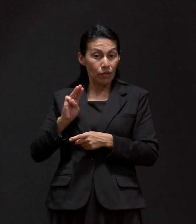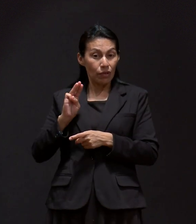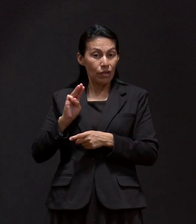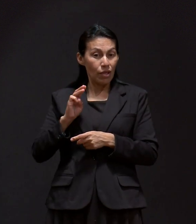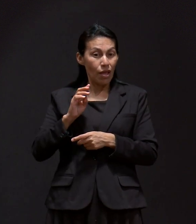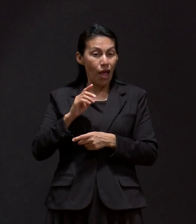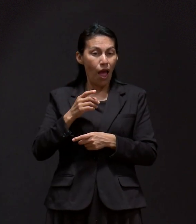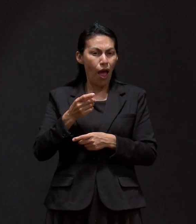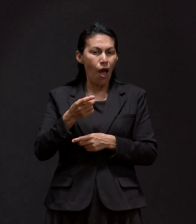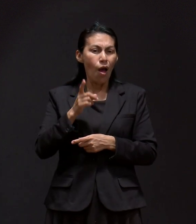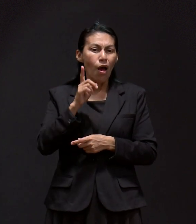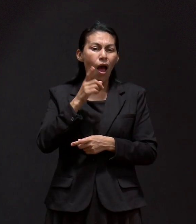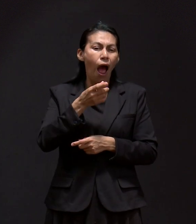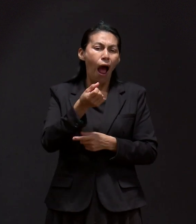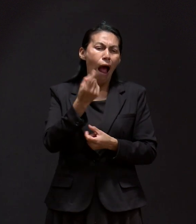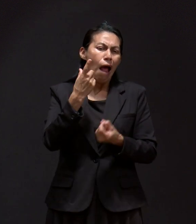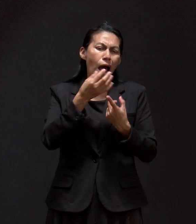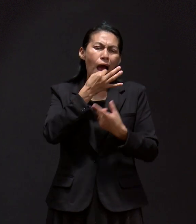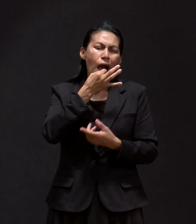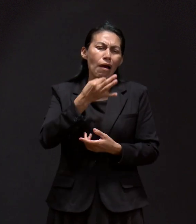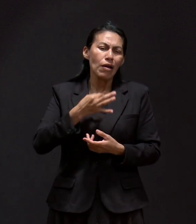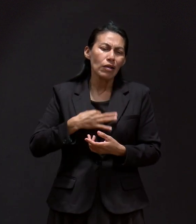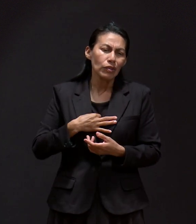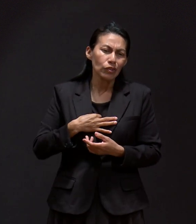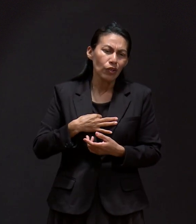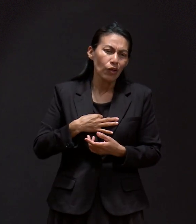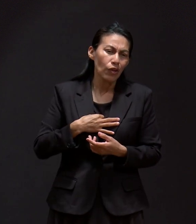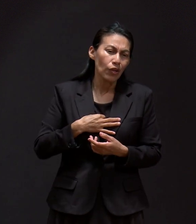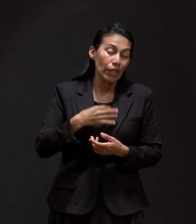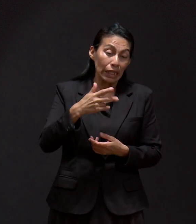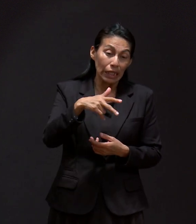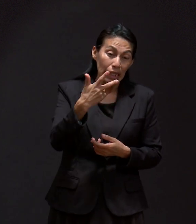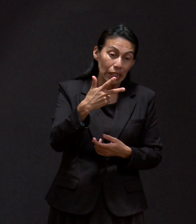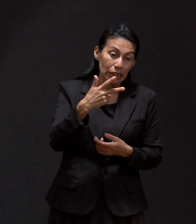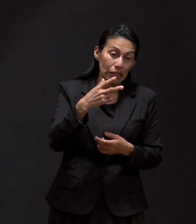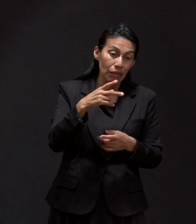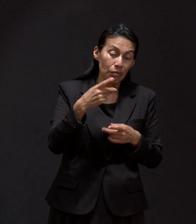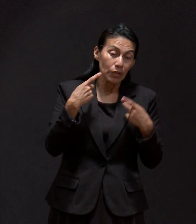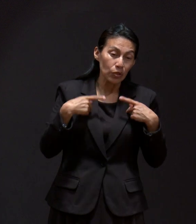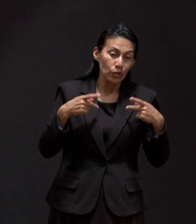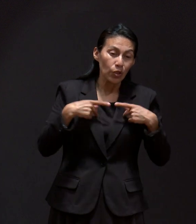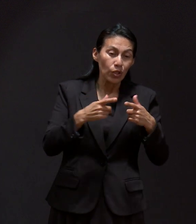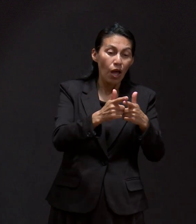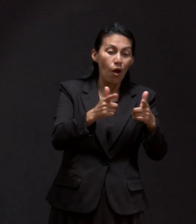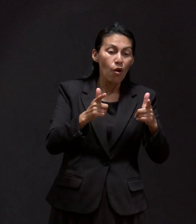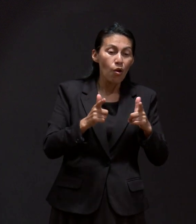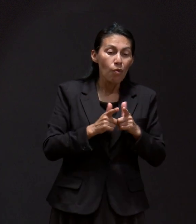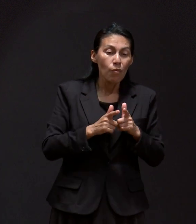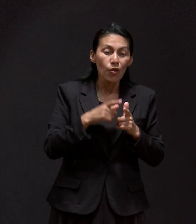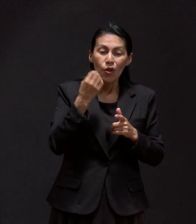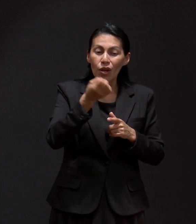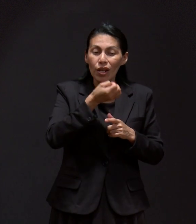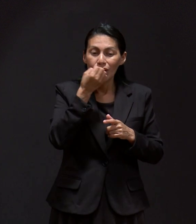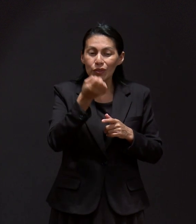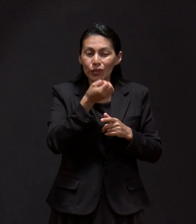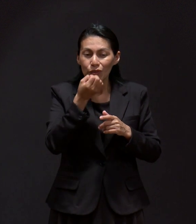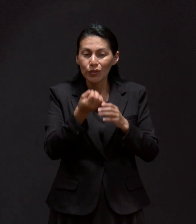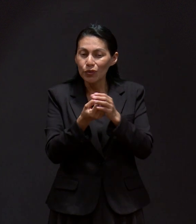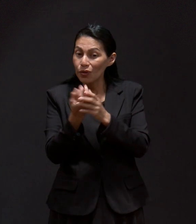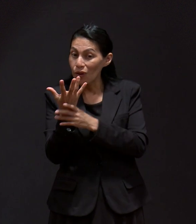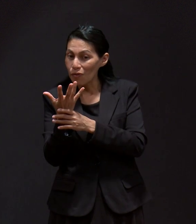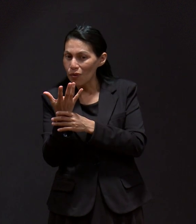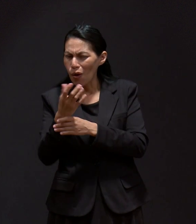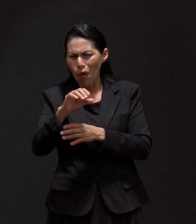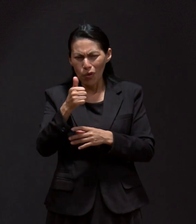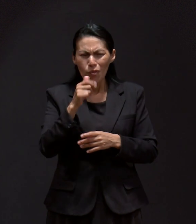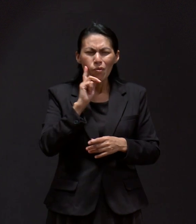una persona nos dijo he formado un grupo de oración y tiene 13 personas y